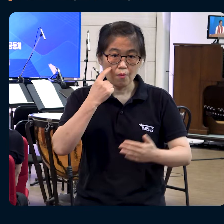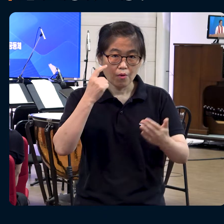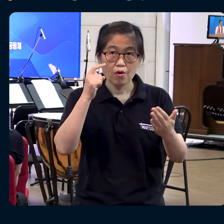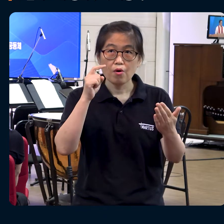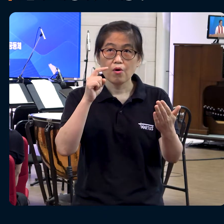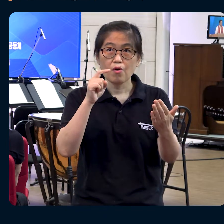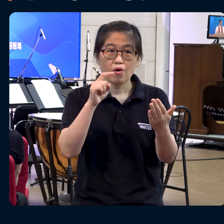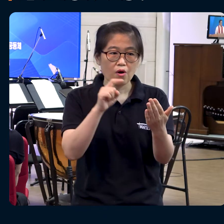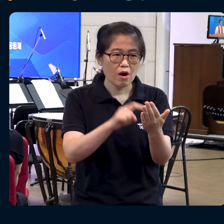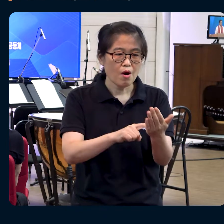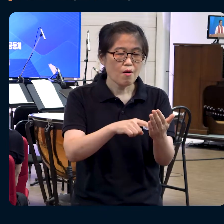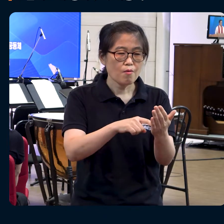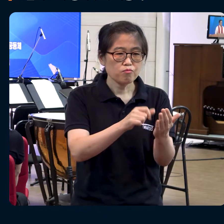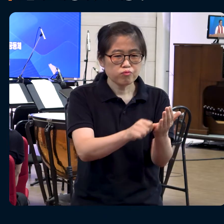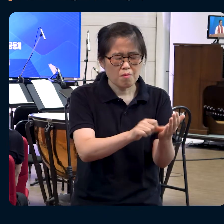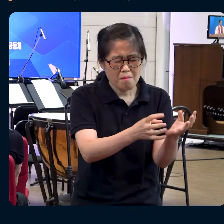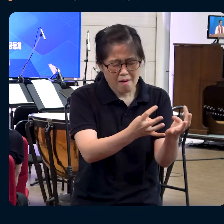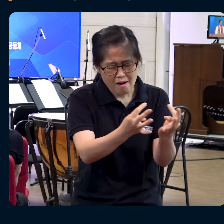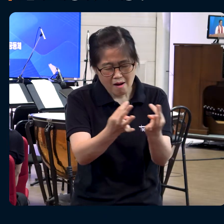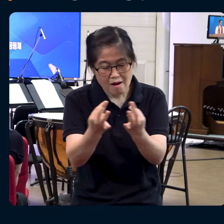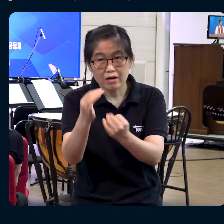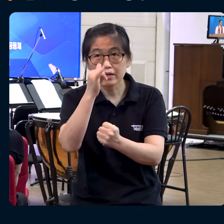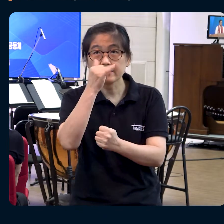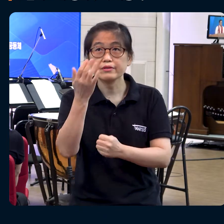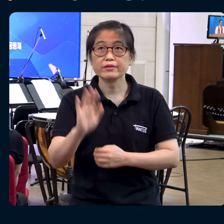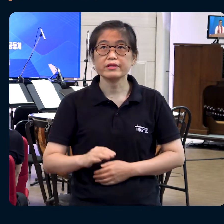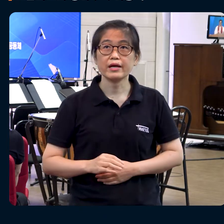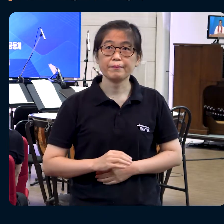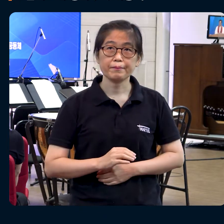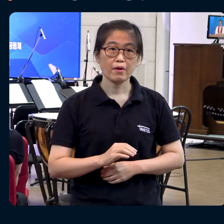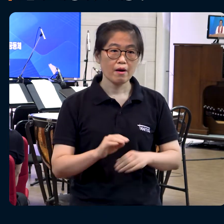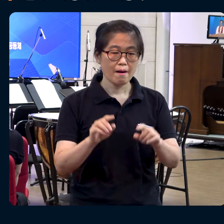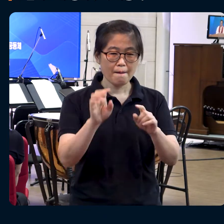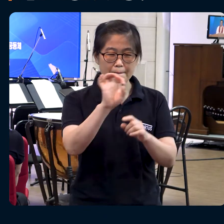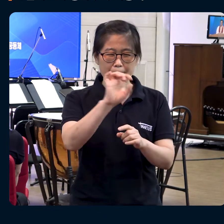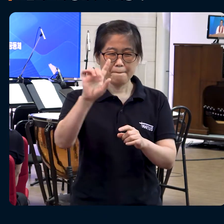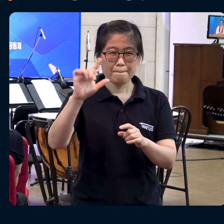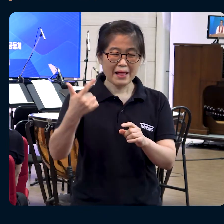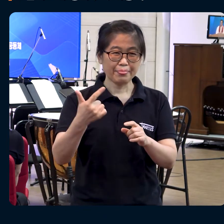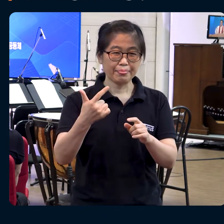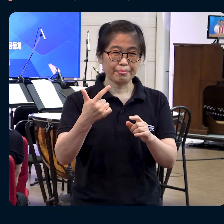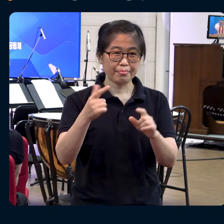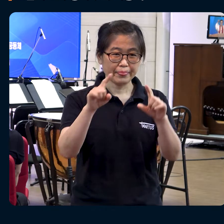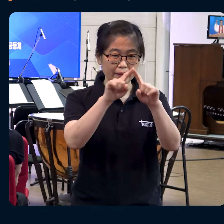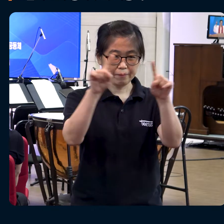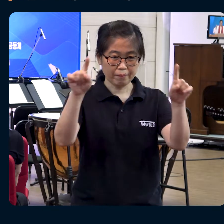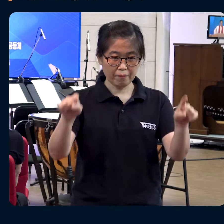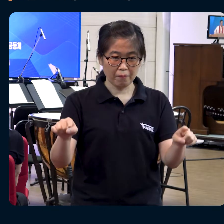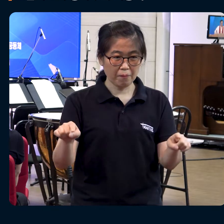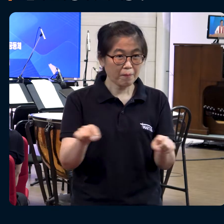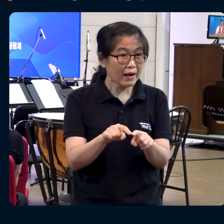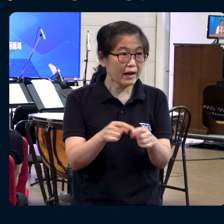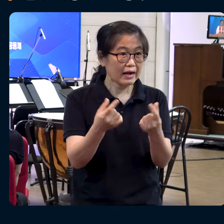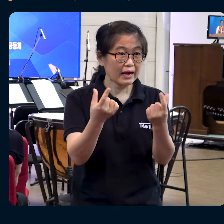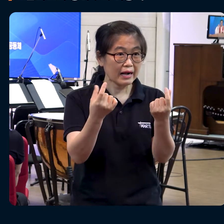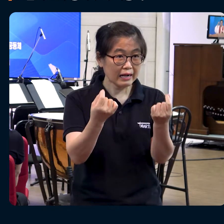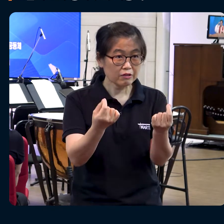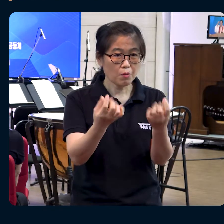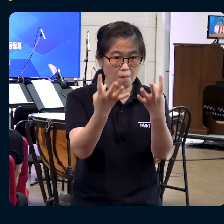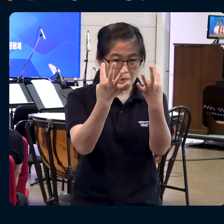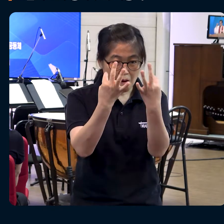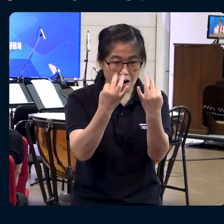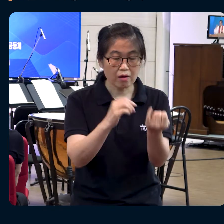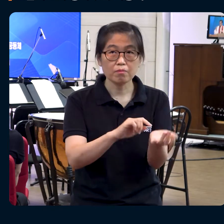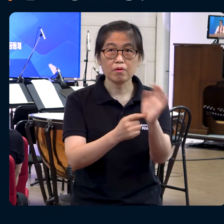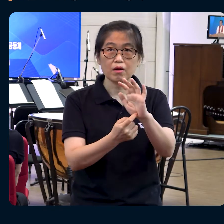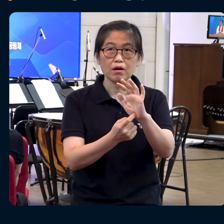보니까 무지무지 많이 쏟아 나오는 것 중에 하나가 뭐냐면 기와장 같은 판들이 쏟아 나오는 거예요. 기와 같은 판이에요.